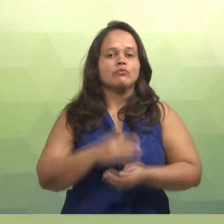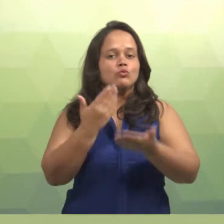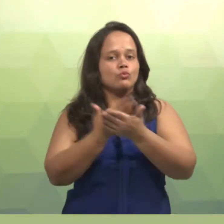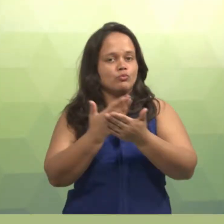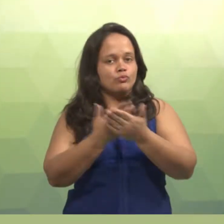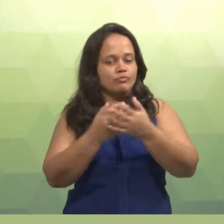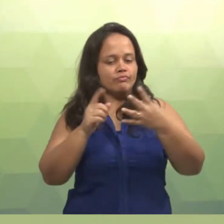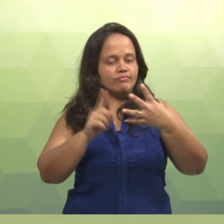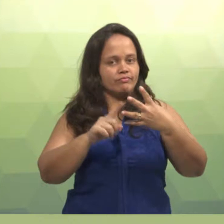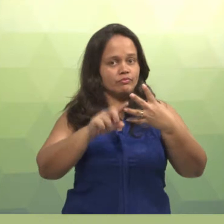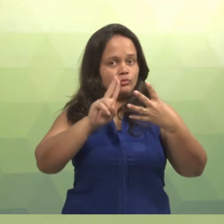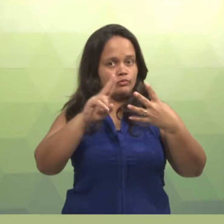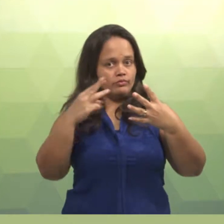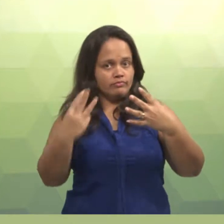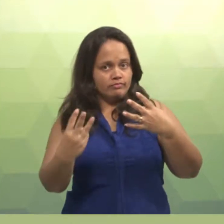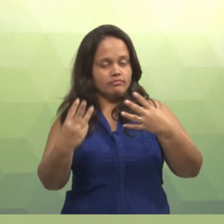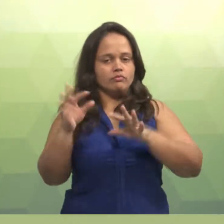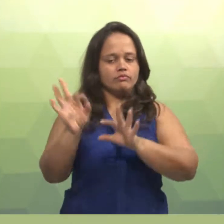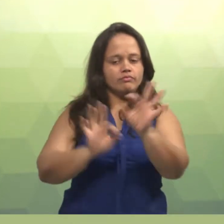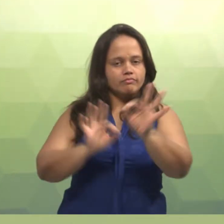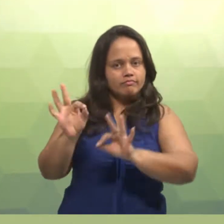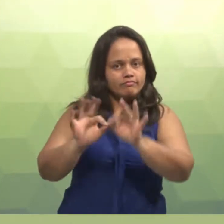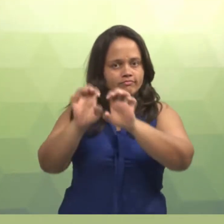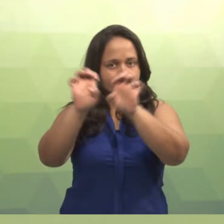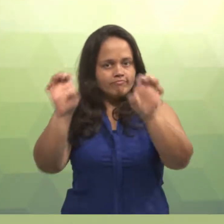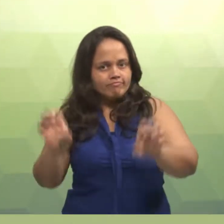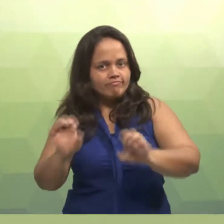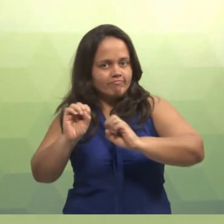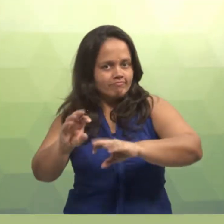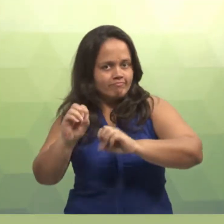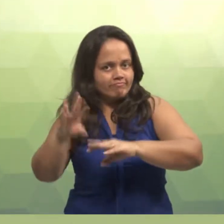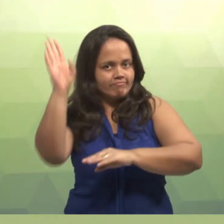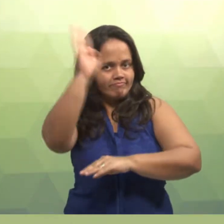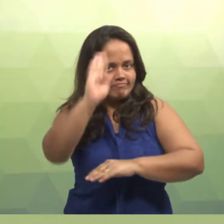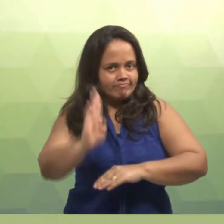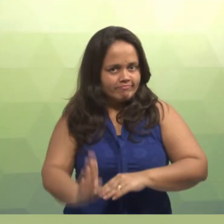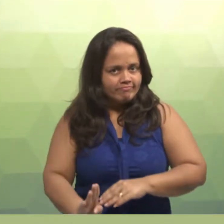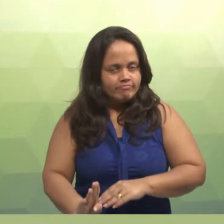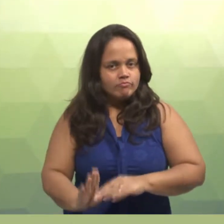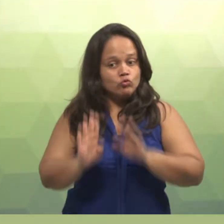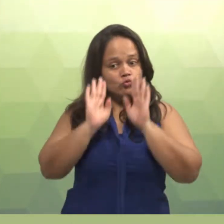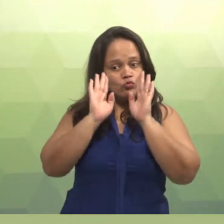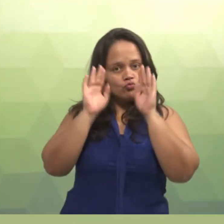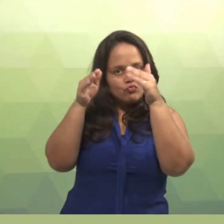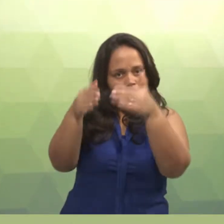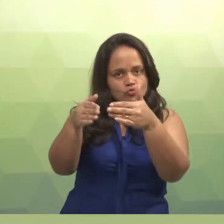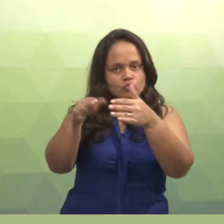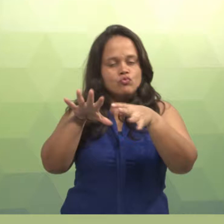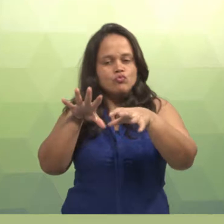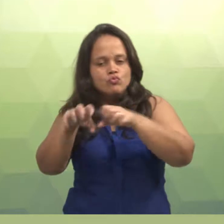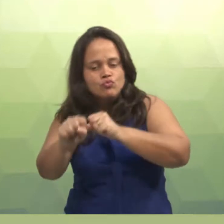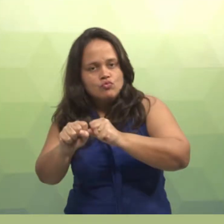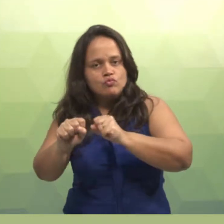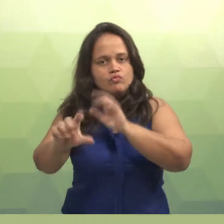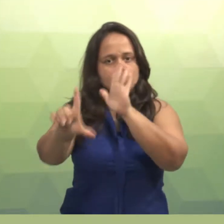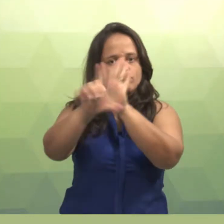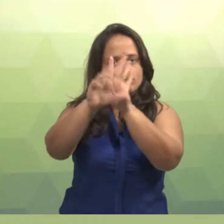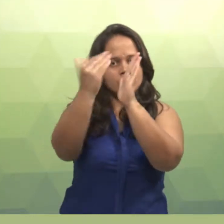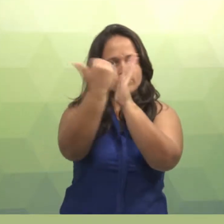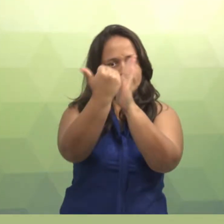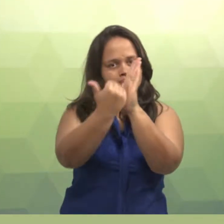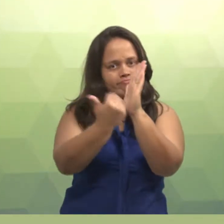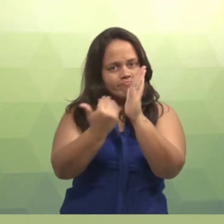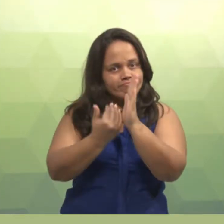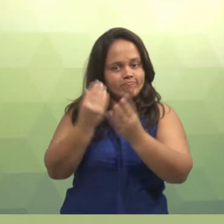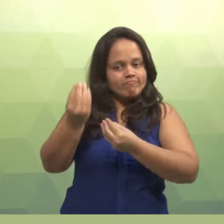na unidade 3 sobre a organização e a estrutura da educação brasileira, focalizando a formação e a